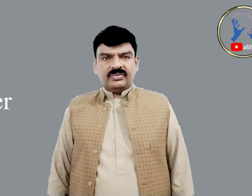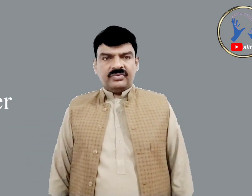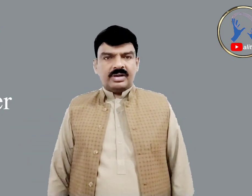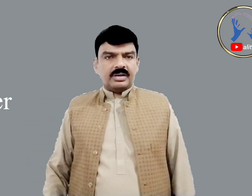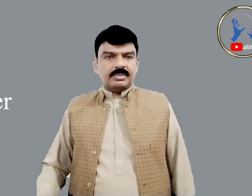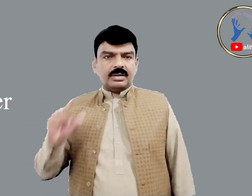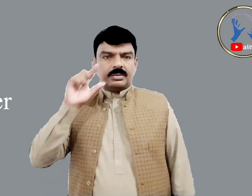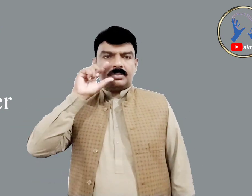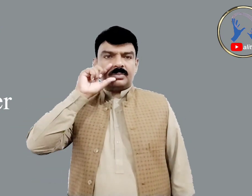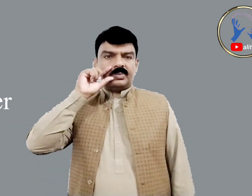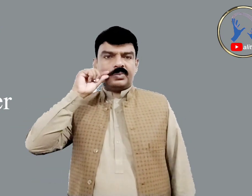फार्मर